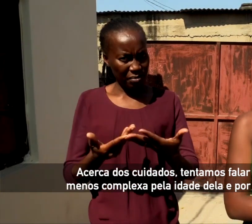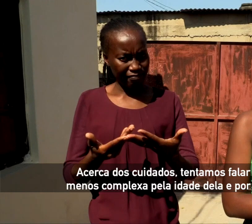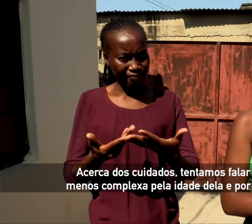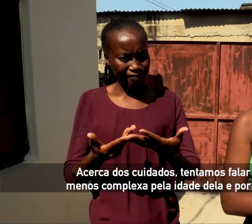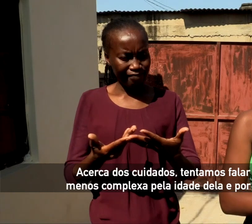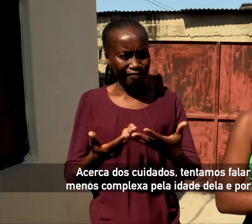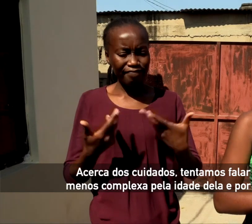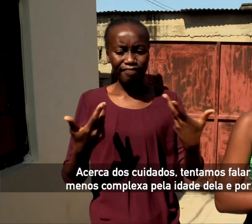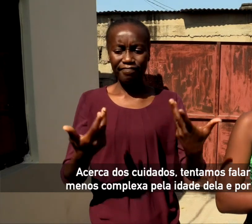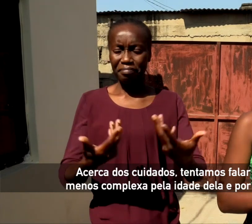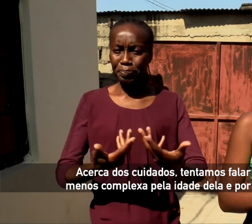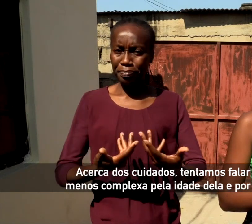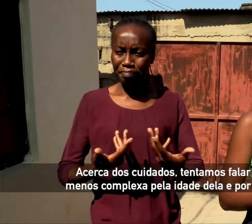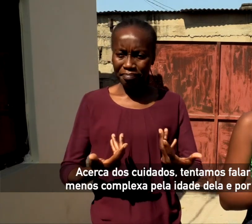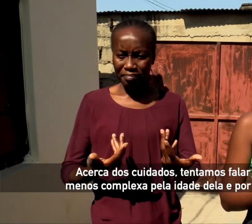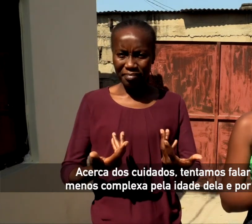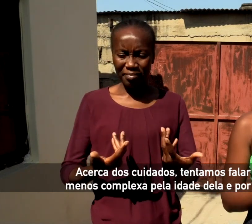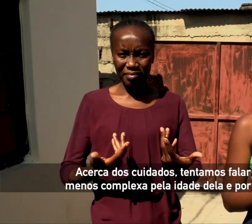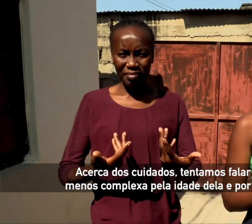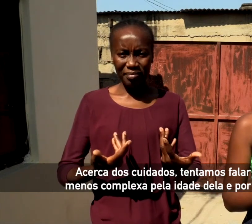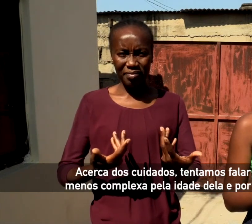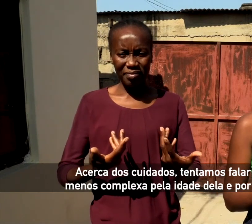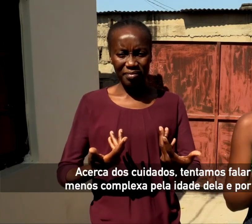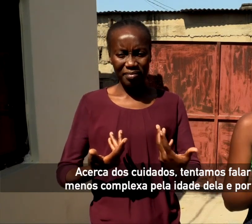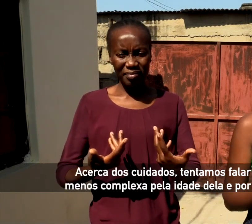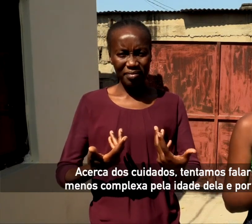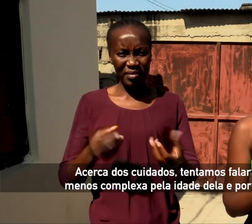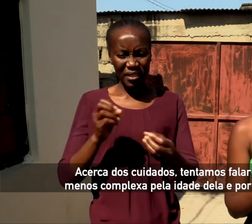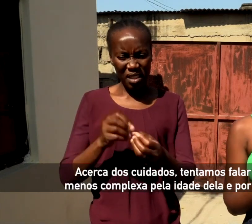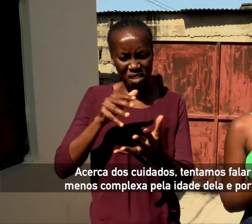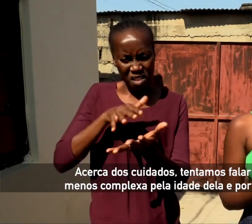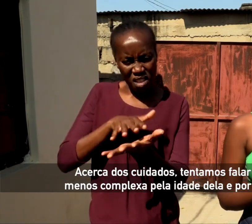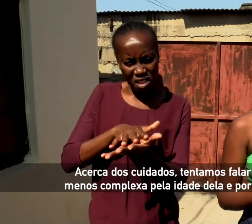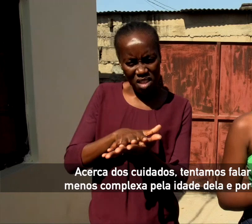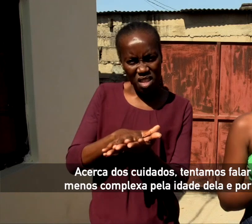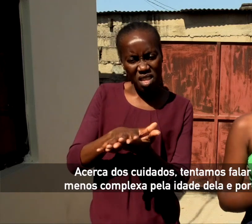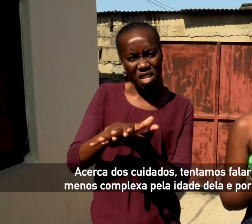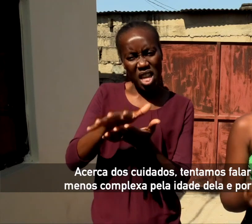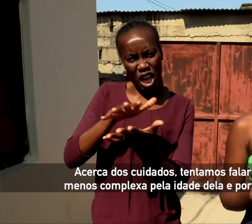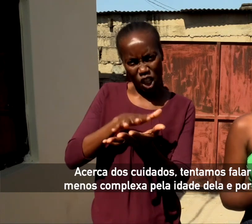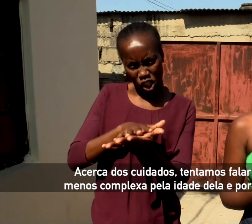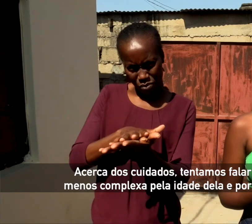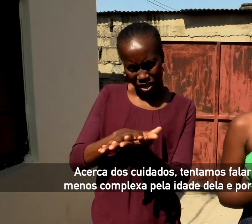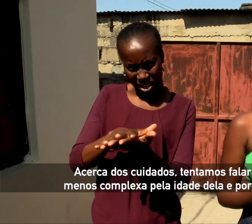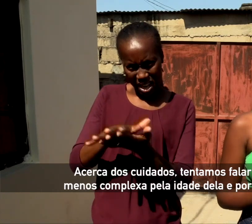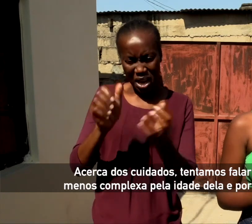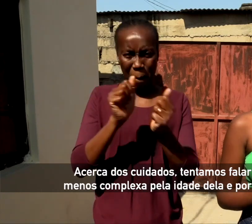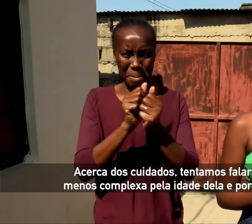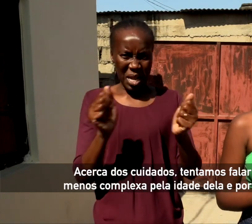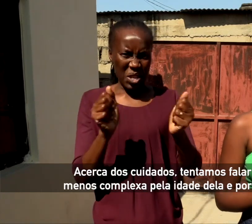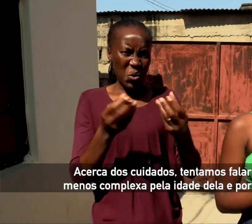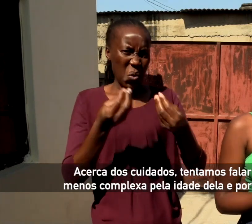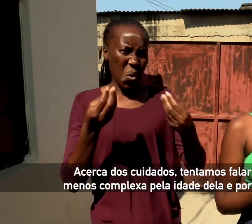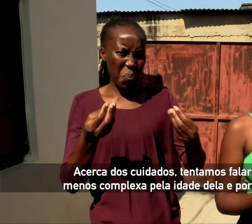menos complexa, pela idade dela e